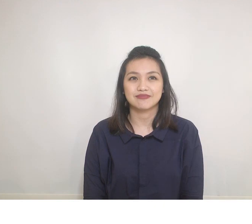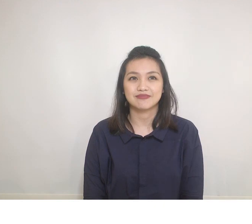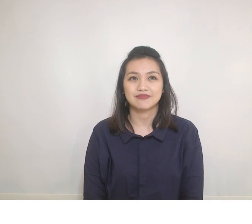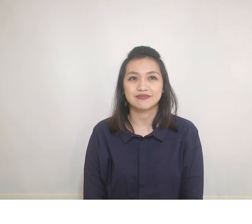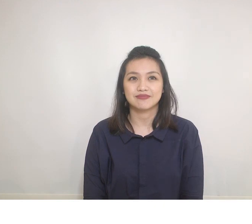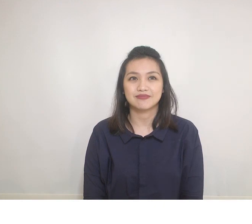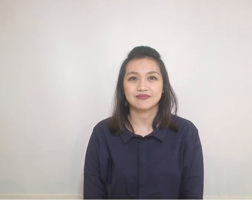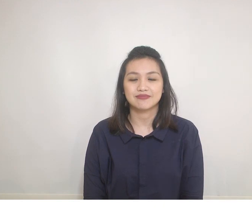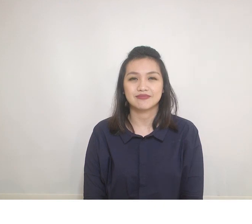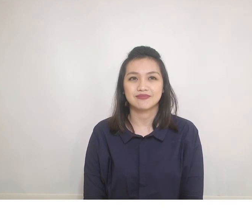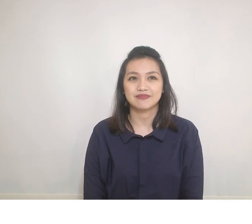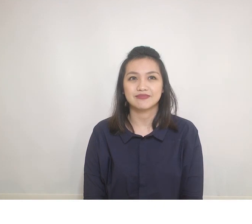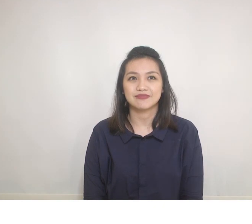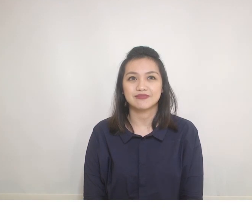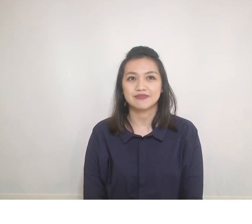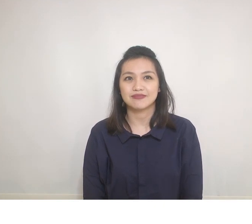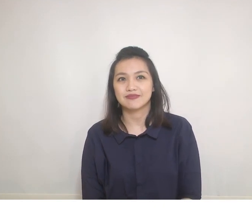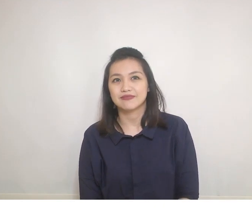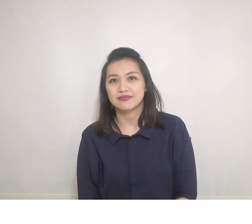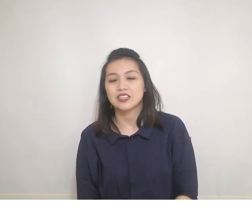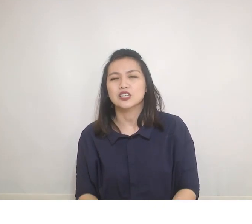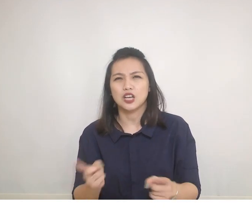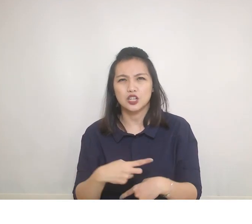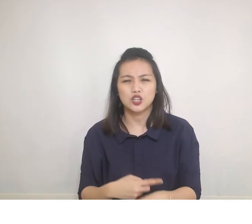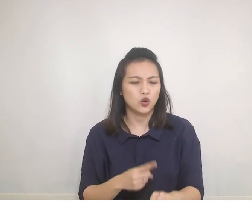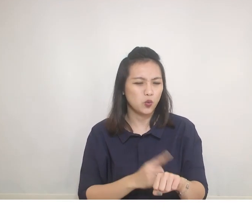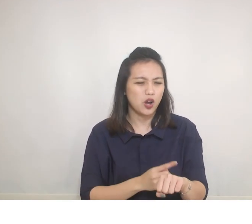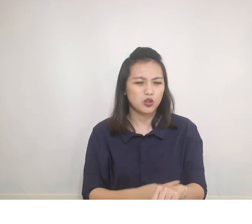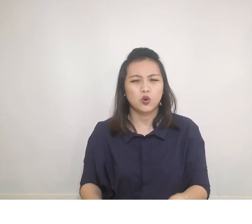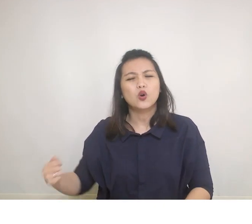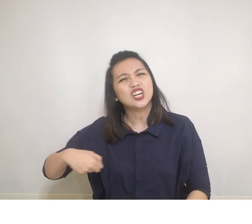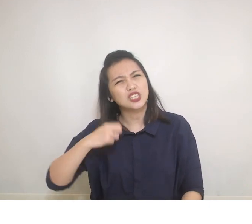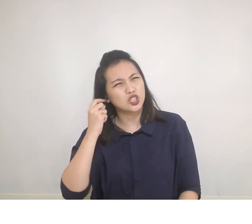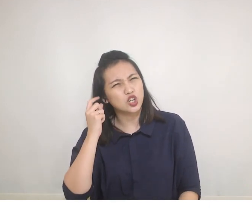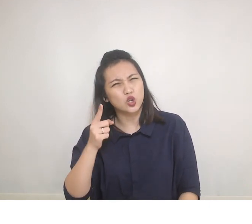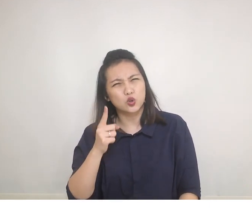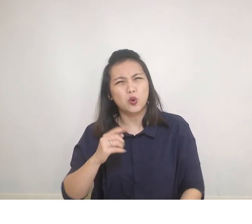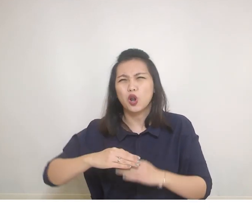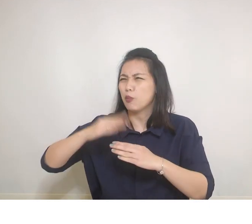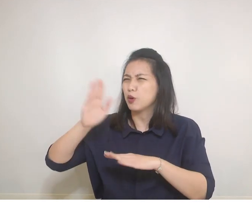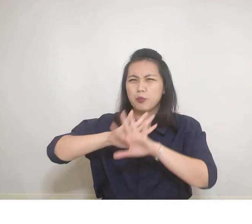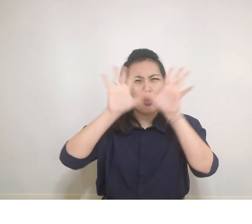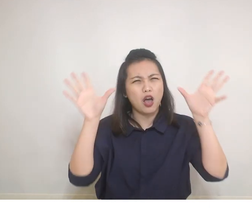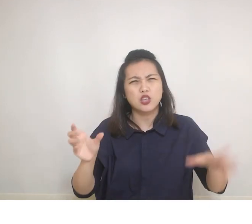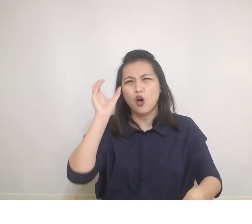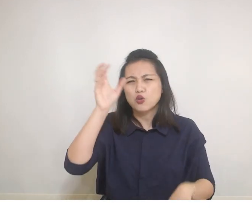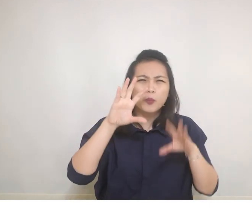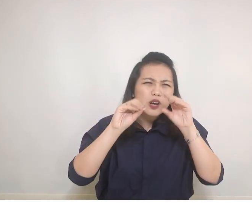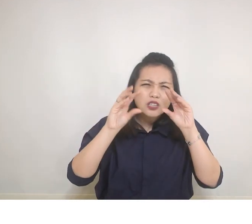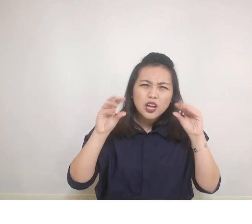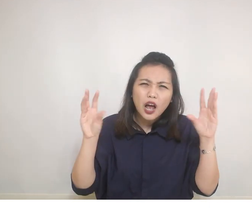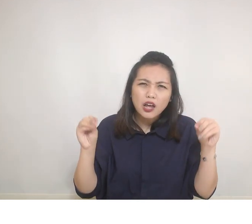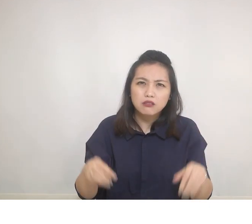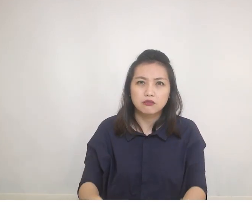Okay. Korban berarti ya. Korban juga ya. Jadi fokus ke pekerjaan, seringkali berdebat karena kalau saya pulang